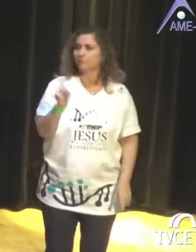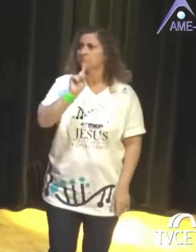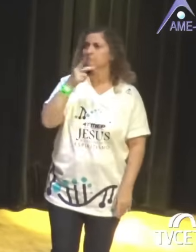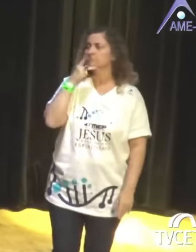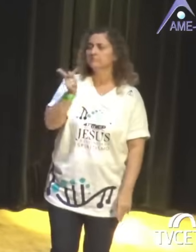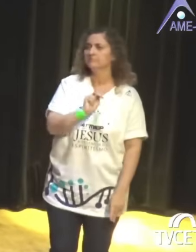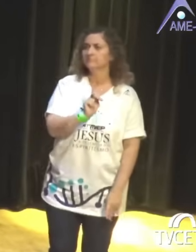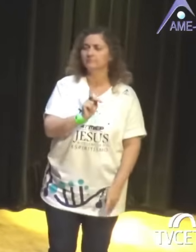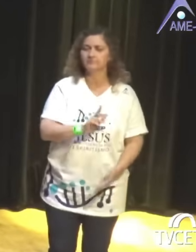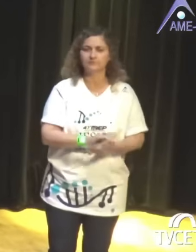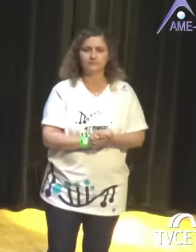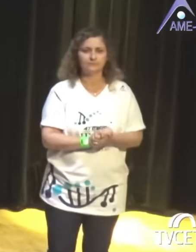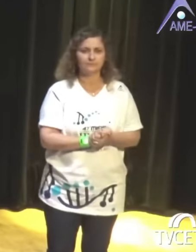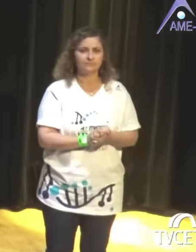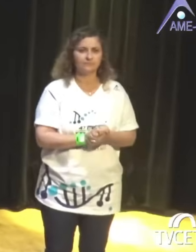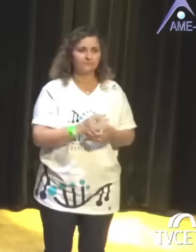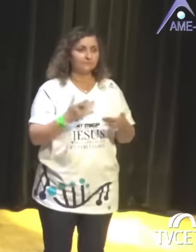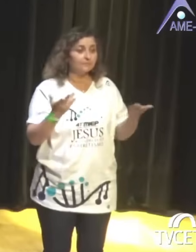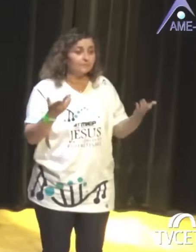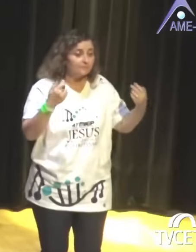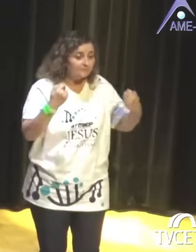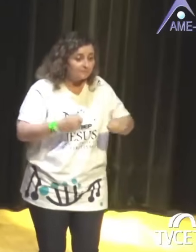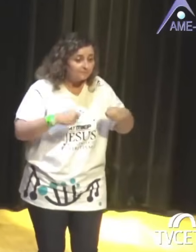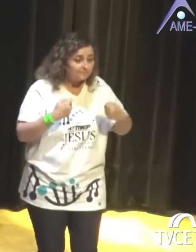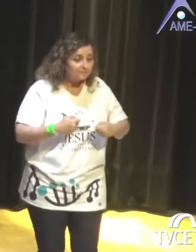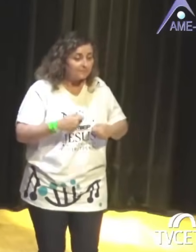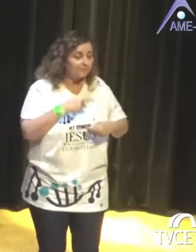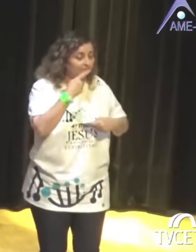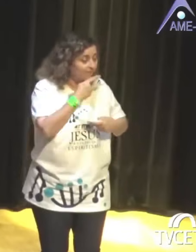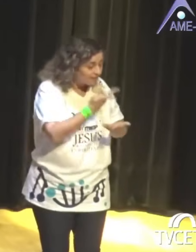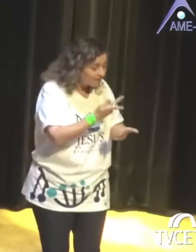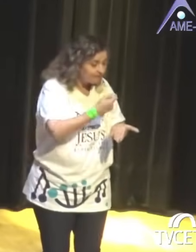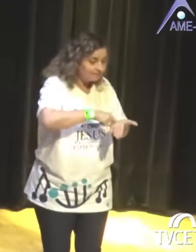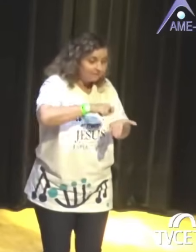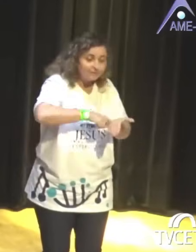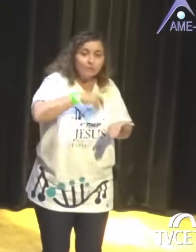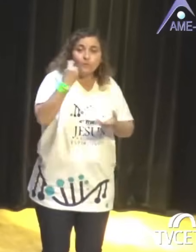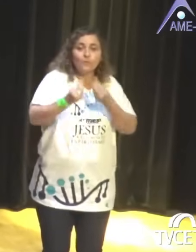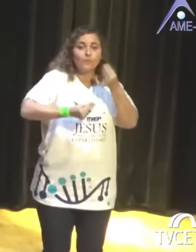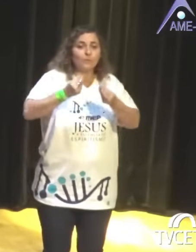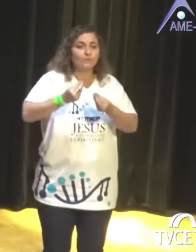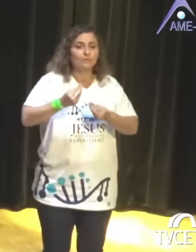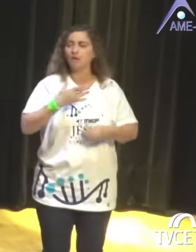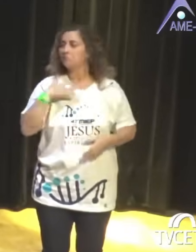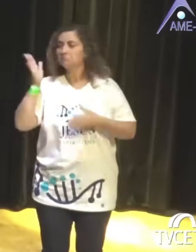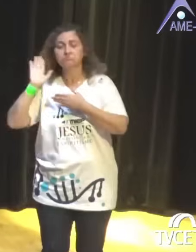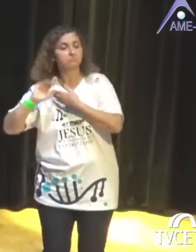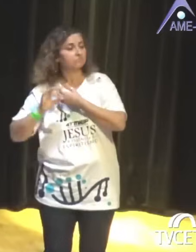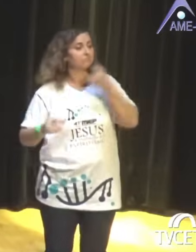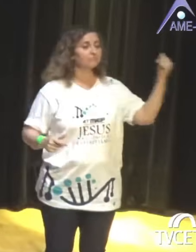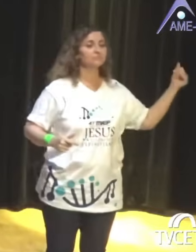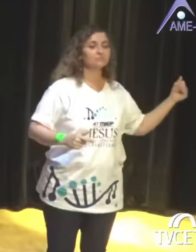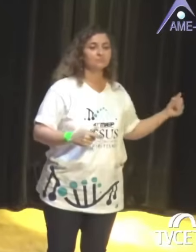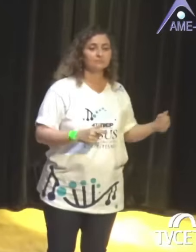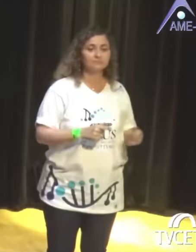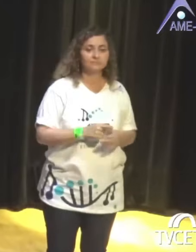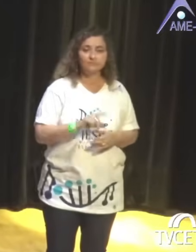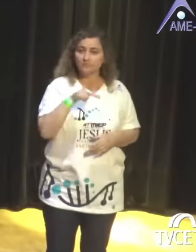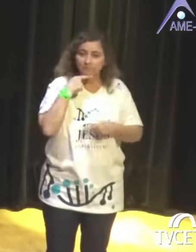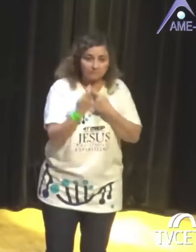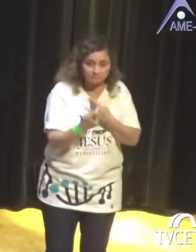falo e eu disse Mas a senhora não me disser não tem como eu me tratar Então eu vou embora e